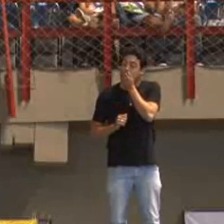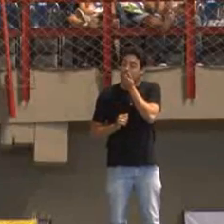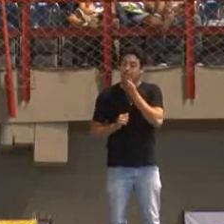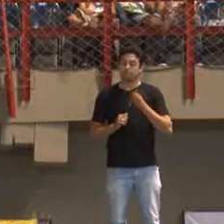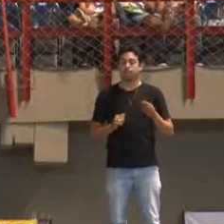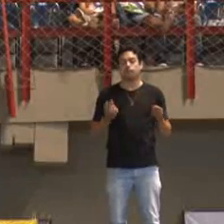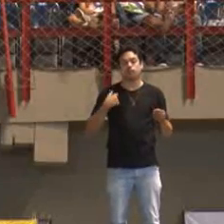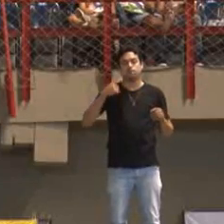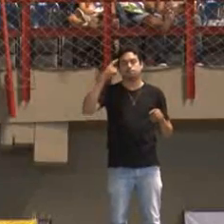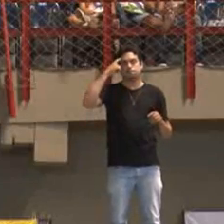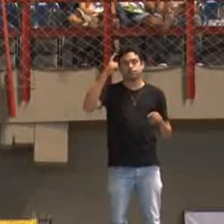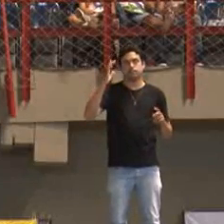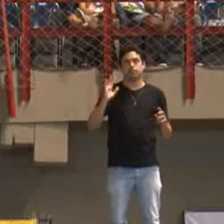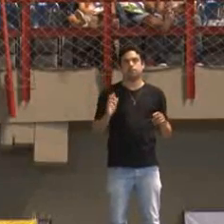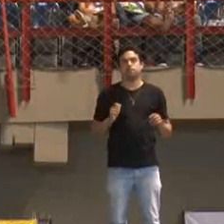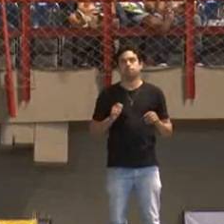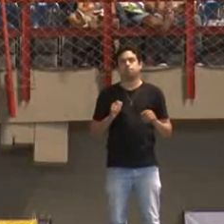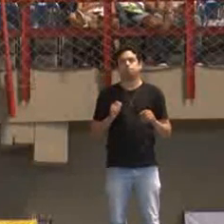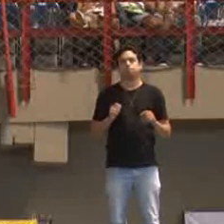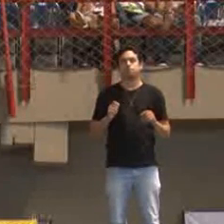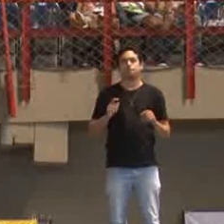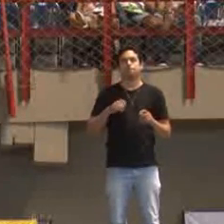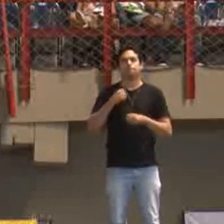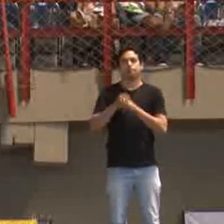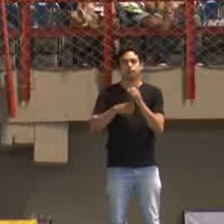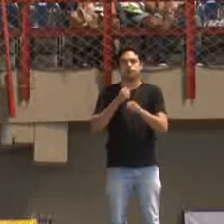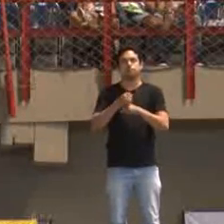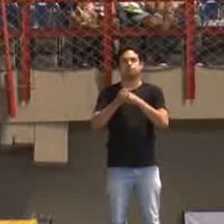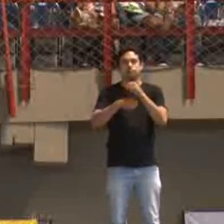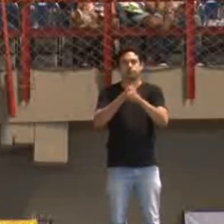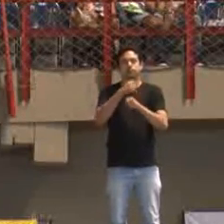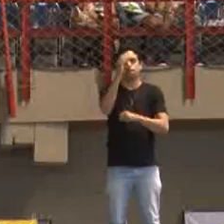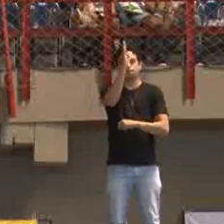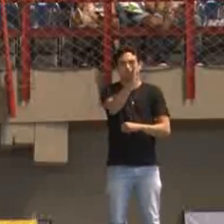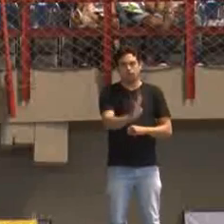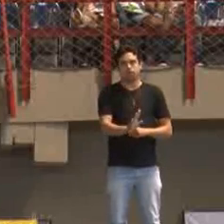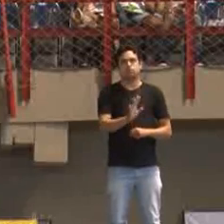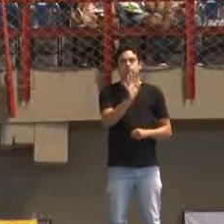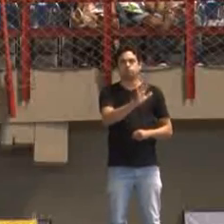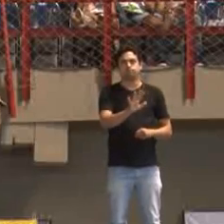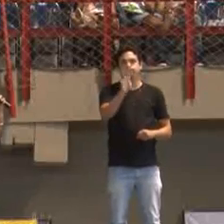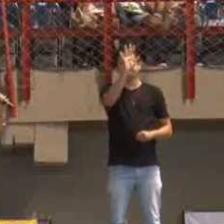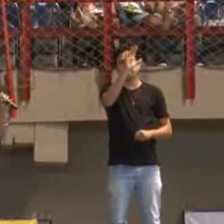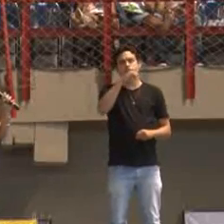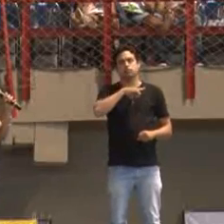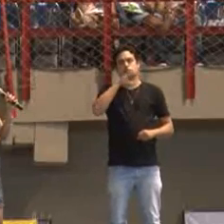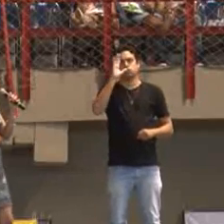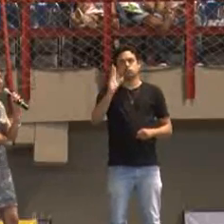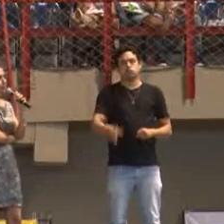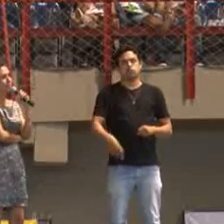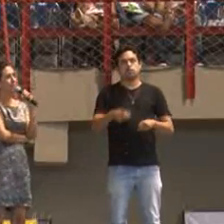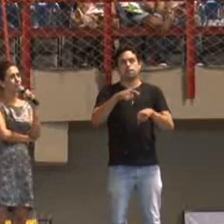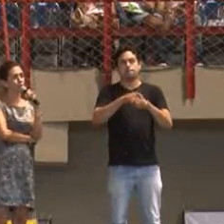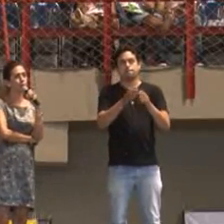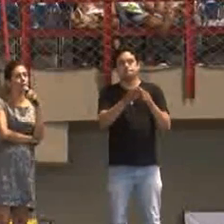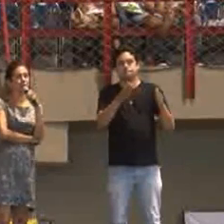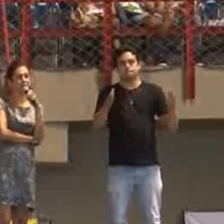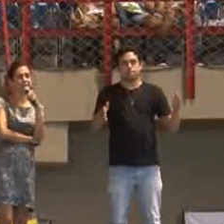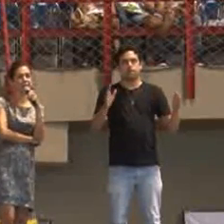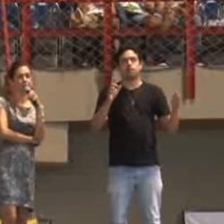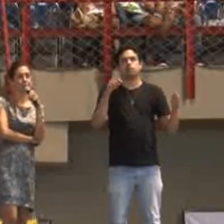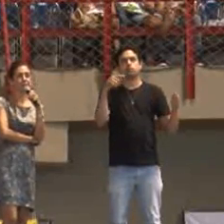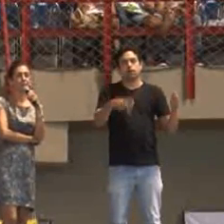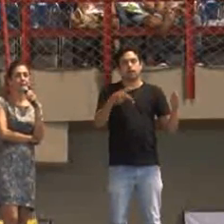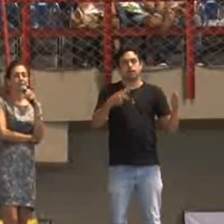vamos pensar. Todos os anos, o Brasil passa, no período do verão, que a gente chama aqui de chuva,